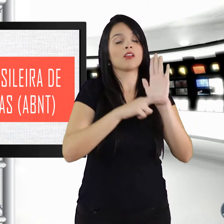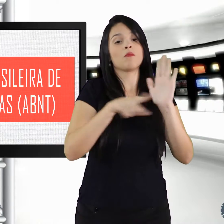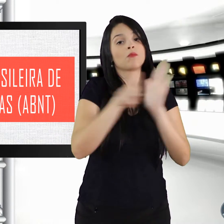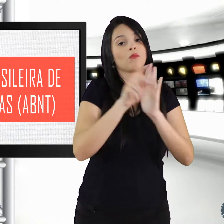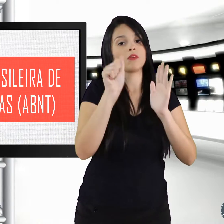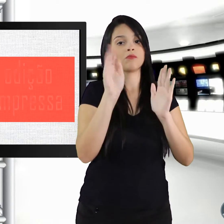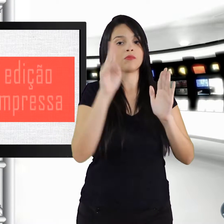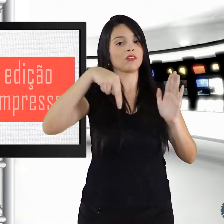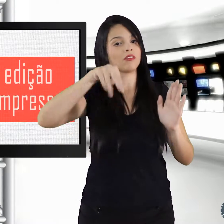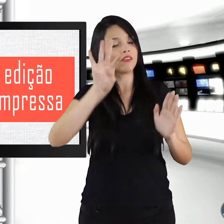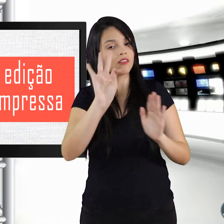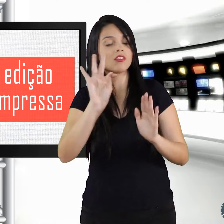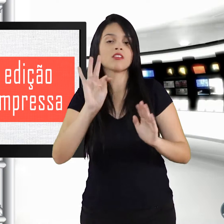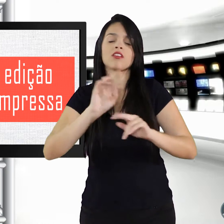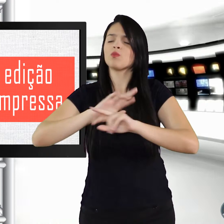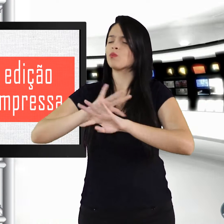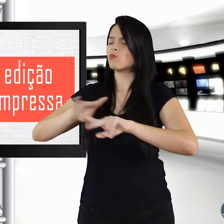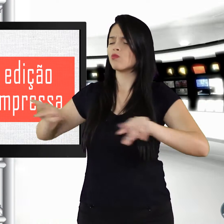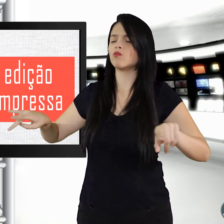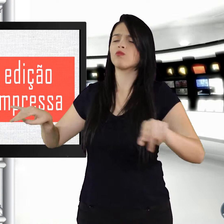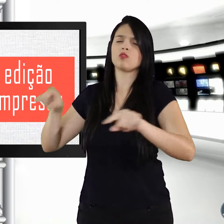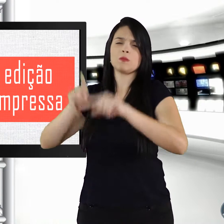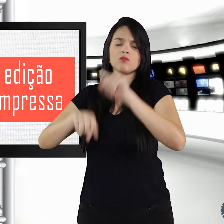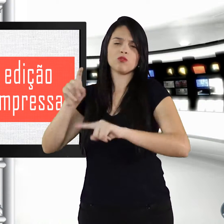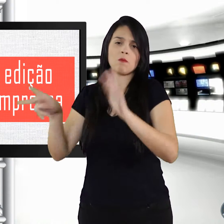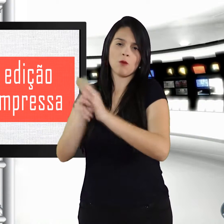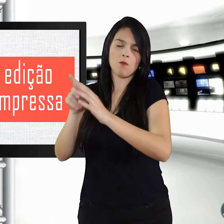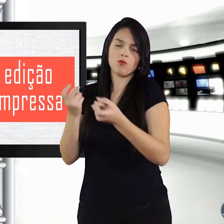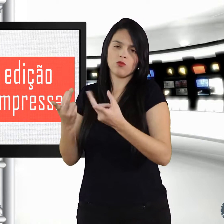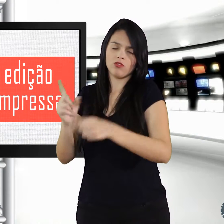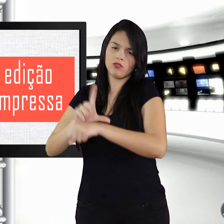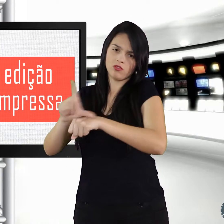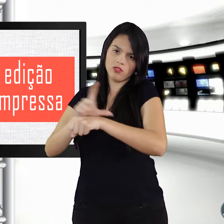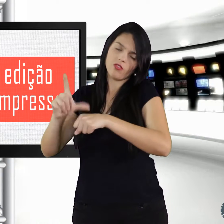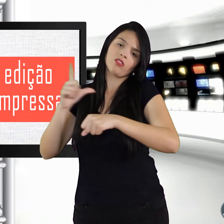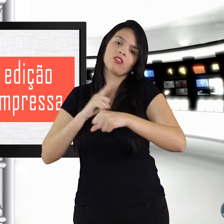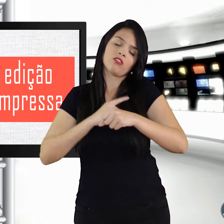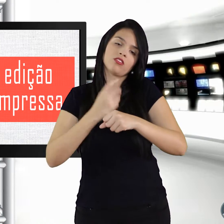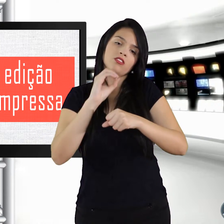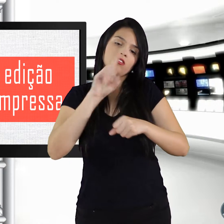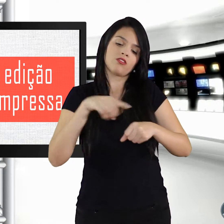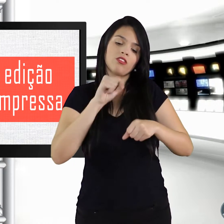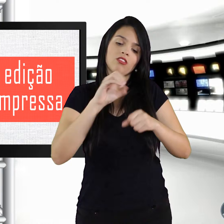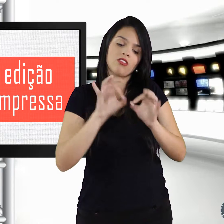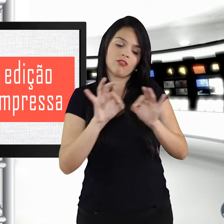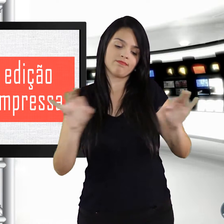modo, todos os produtos de nossa loja virtual possuem 0,80 metros de largura. A ABNT